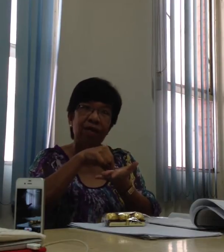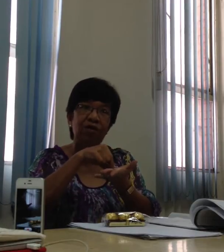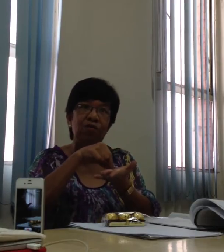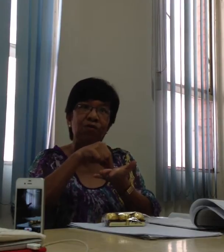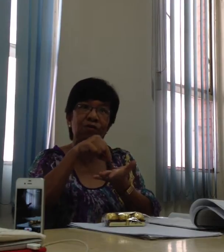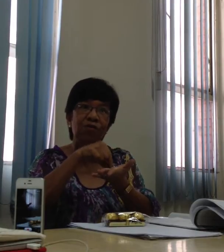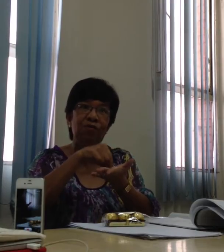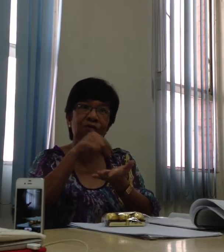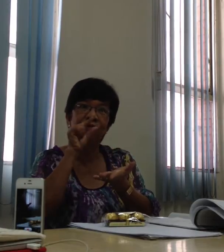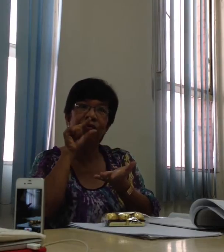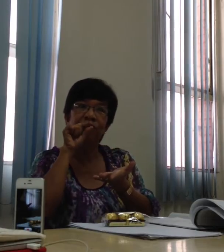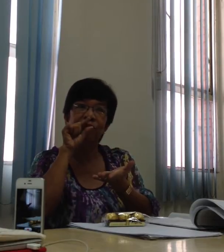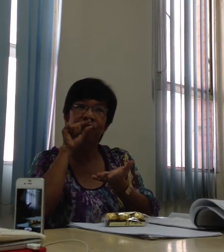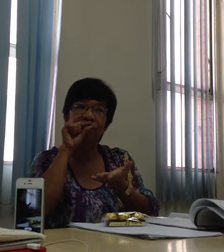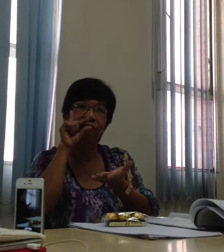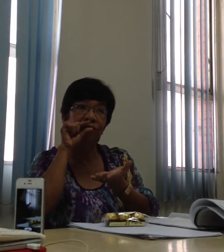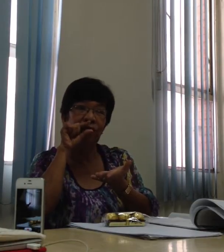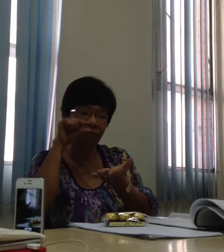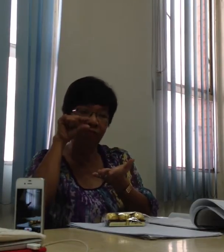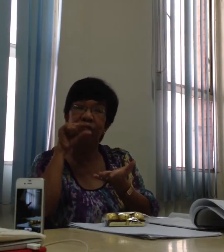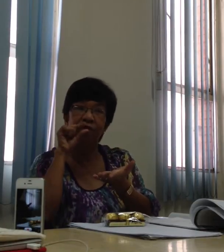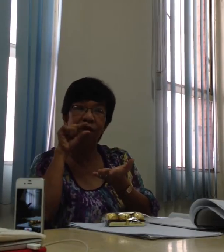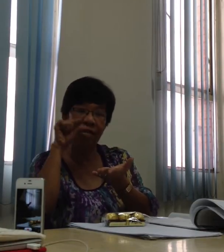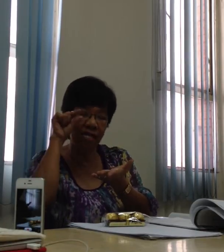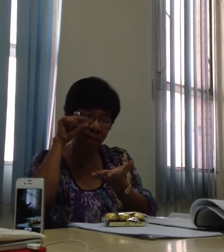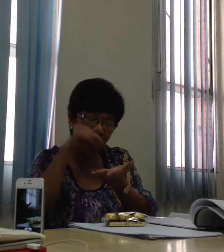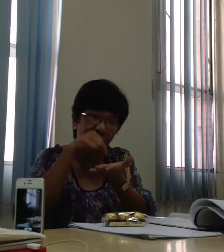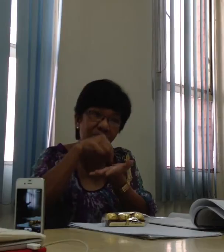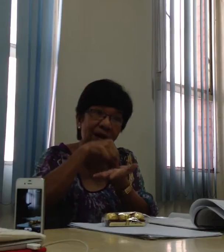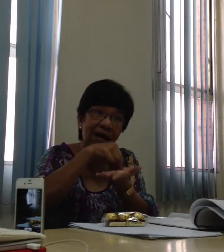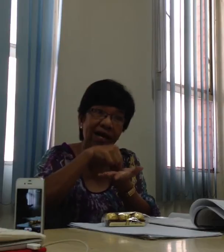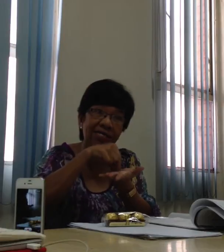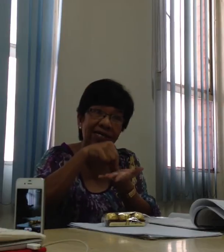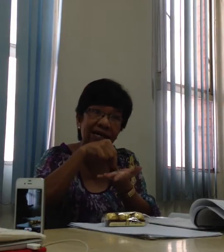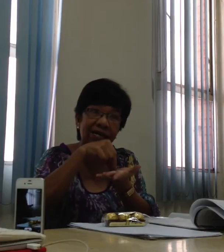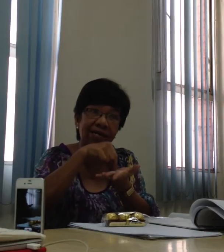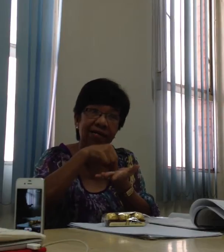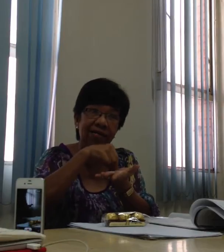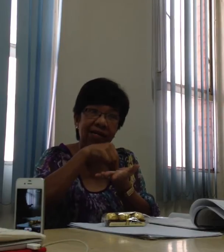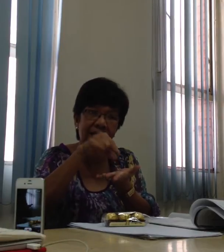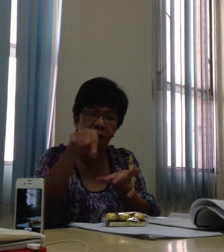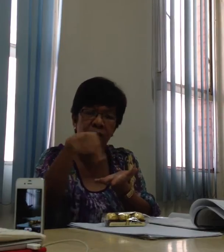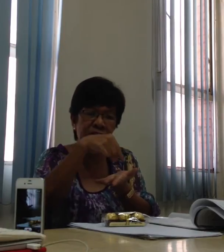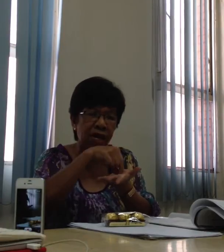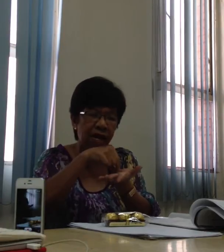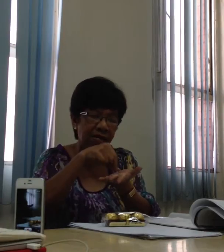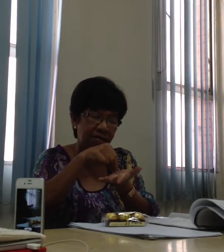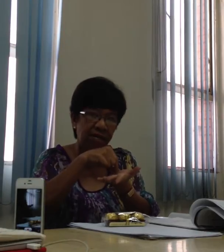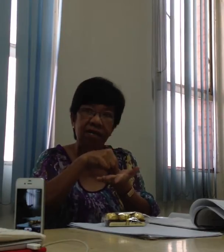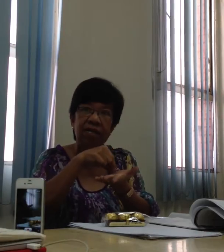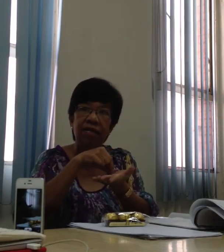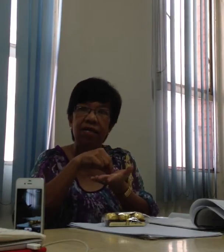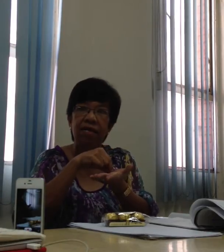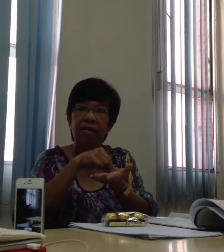Okay. Yung tupa. Tupa niya tapos magkain siya na tuloy na kain. Ano yung ganun na?